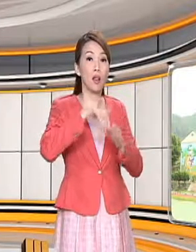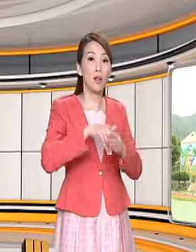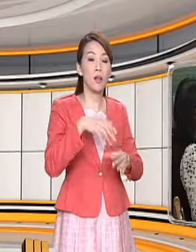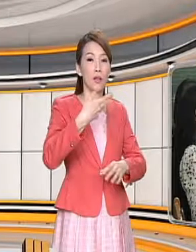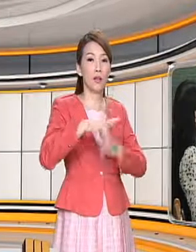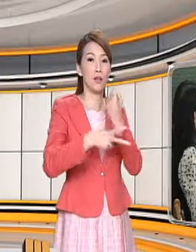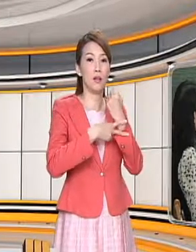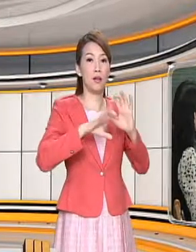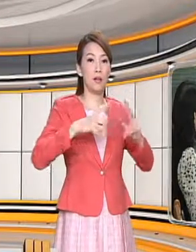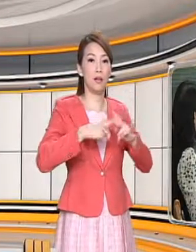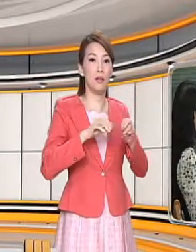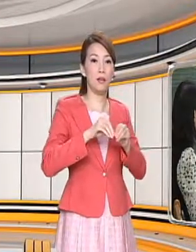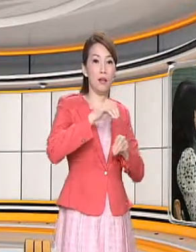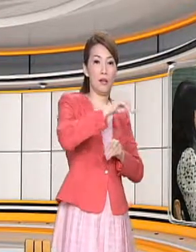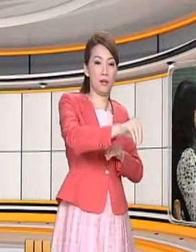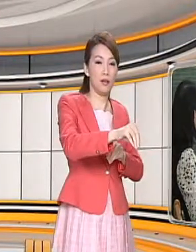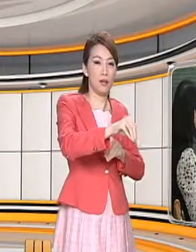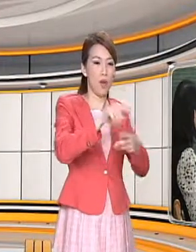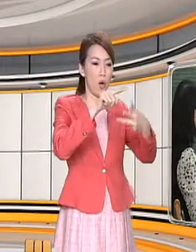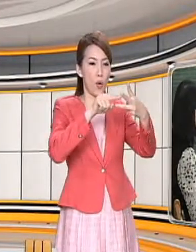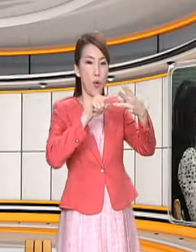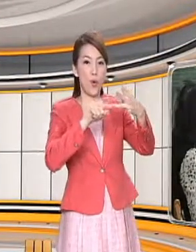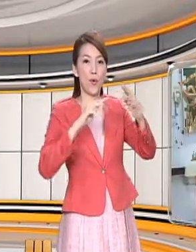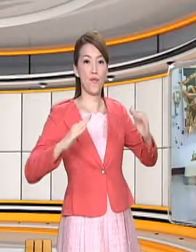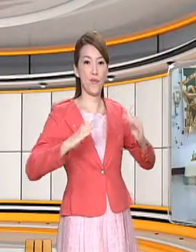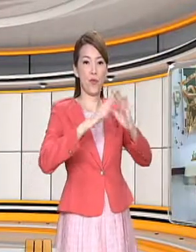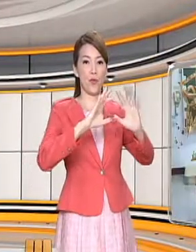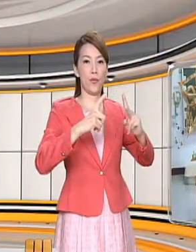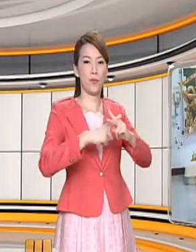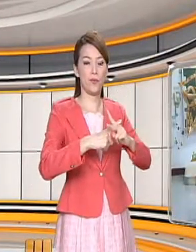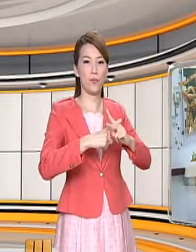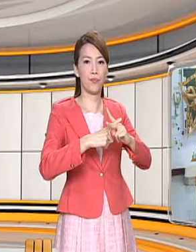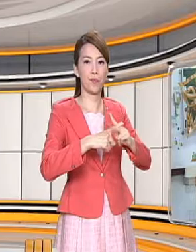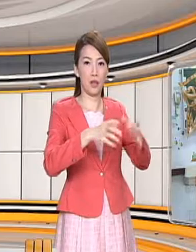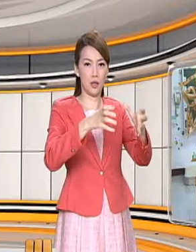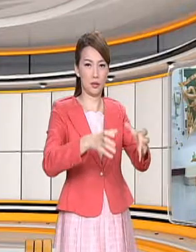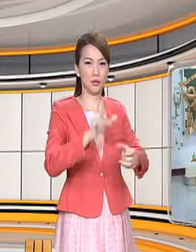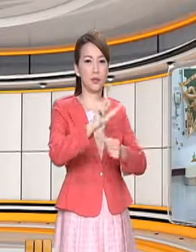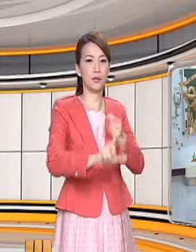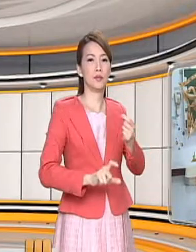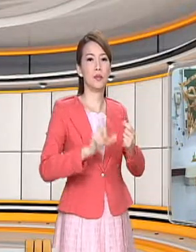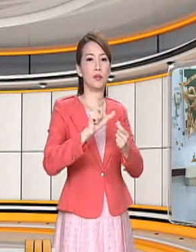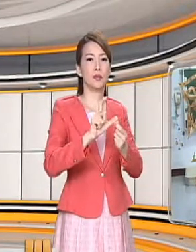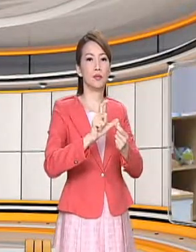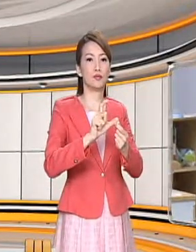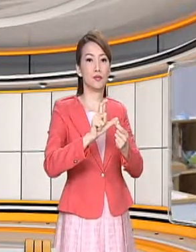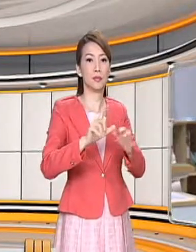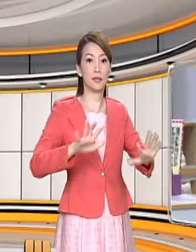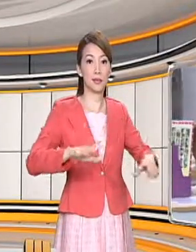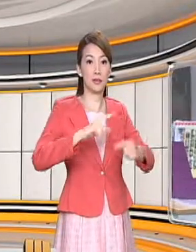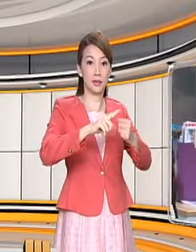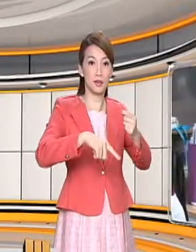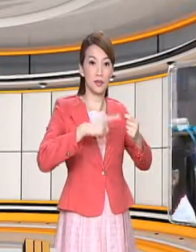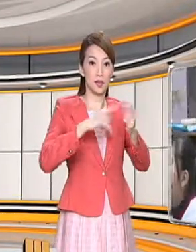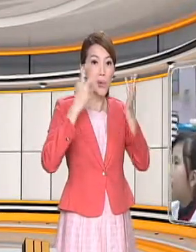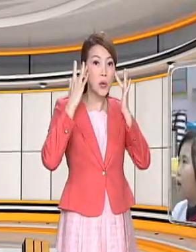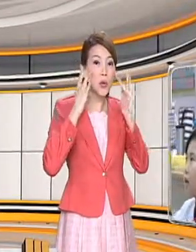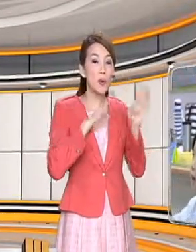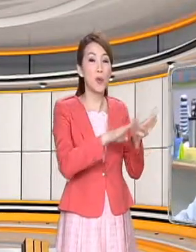拥有60年历史的南投水里国小分校玉峰国小，在今年的暑假将要走